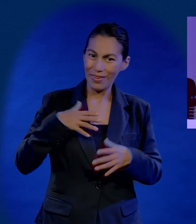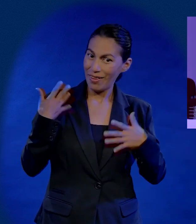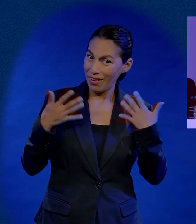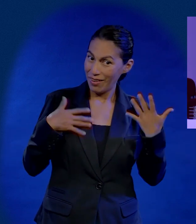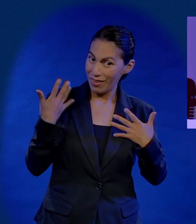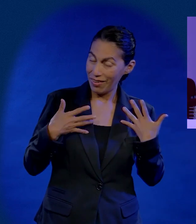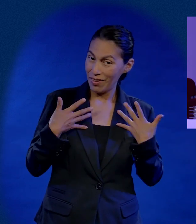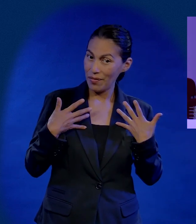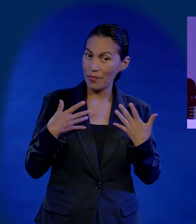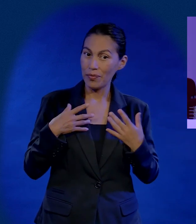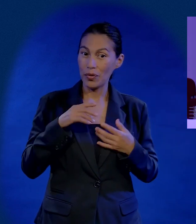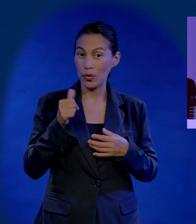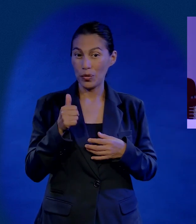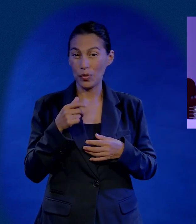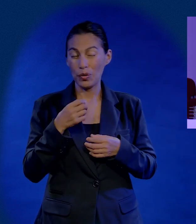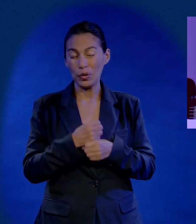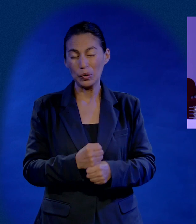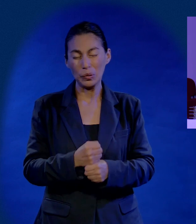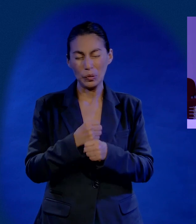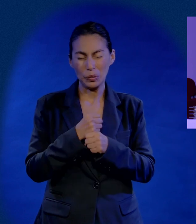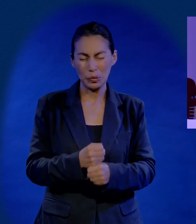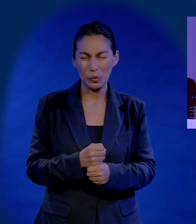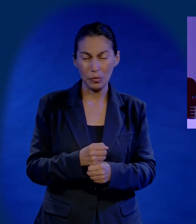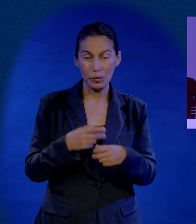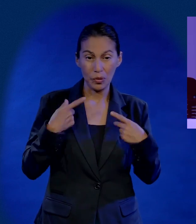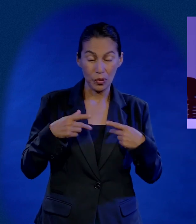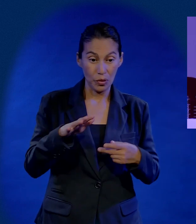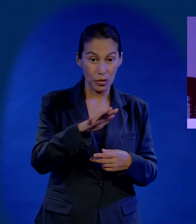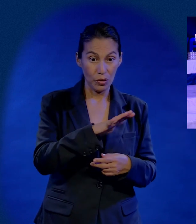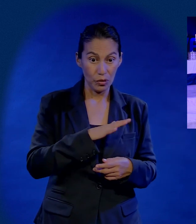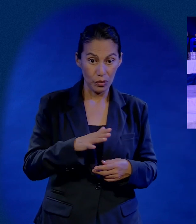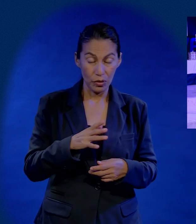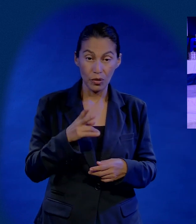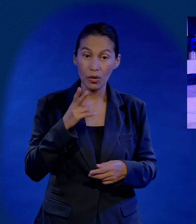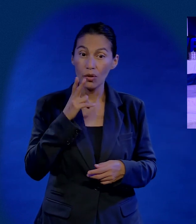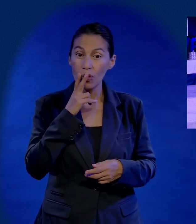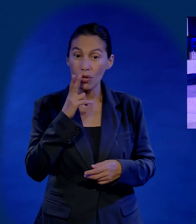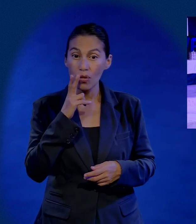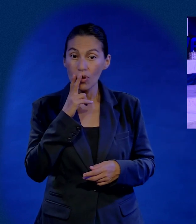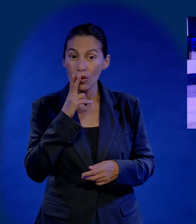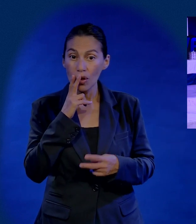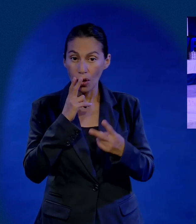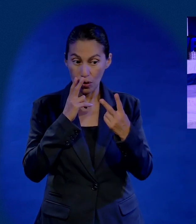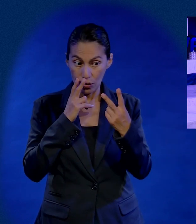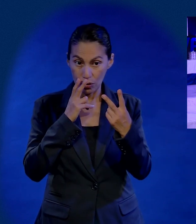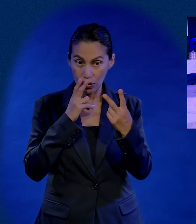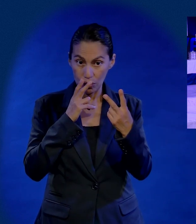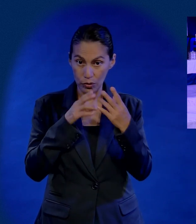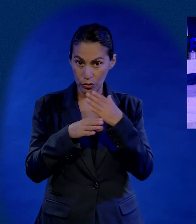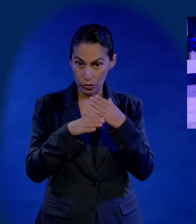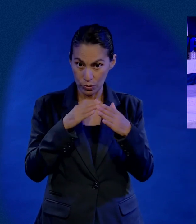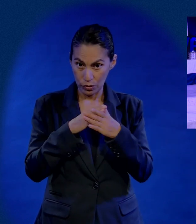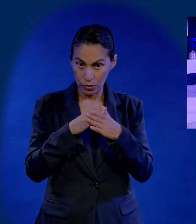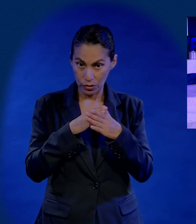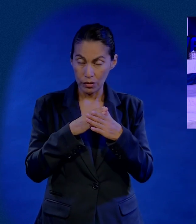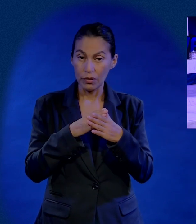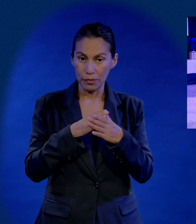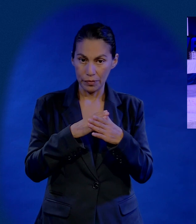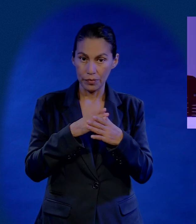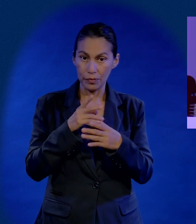Placer y dolor. Y todo el que toma este vicio tiene que participar de las dos cosas,